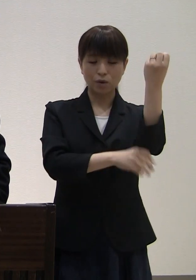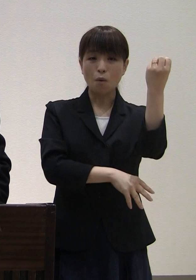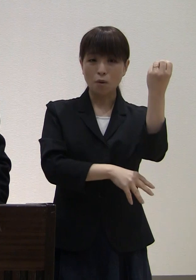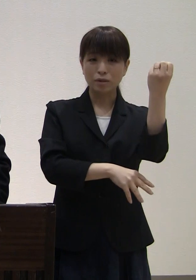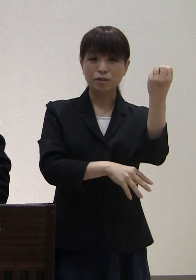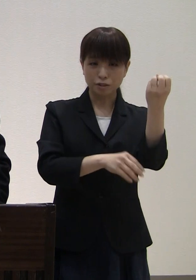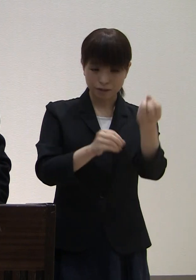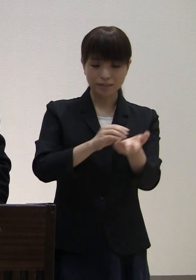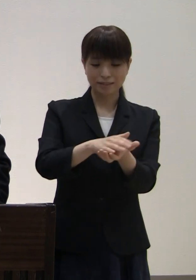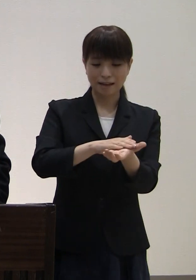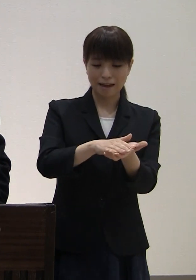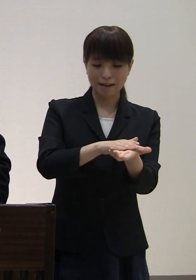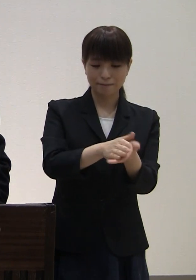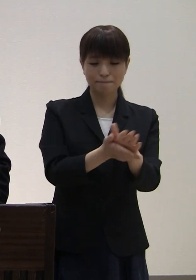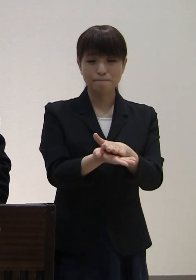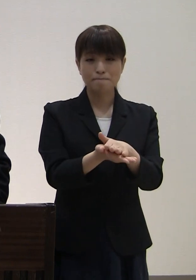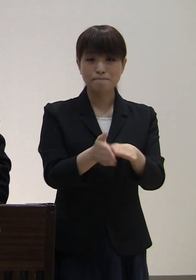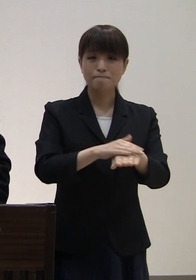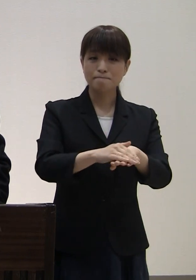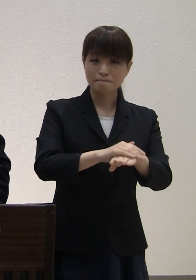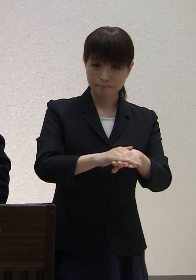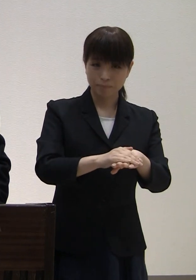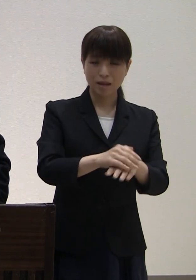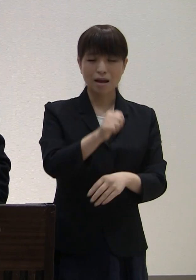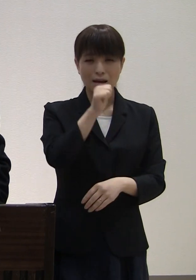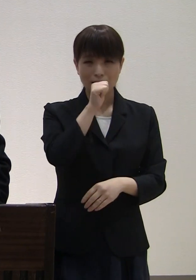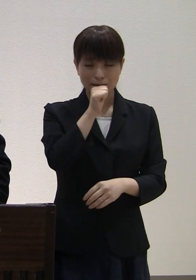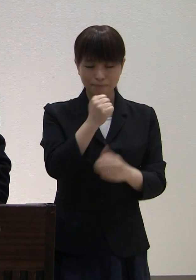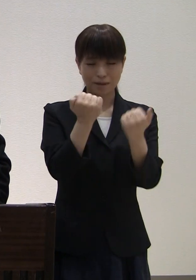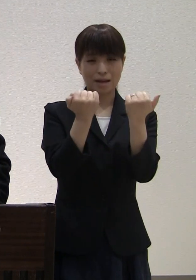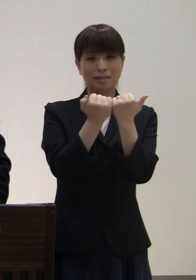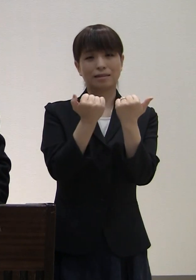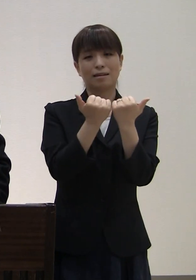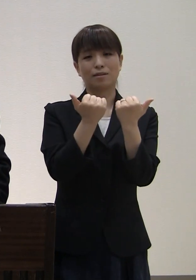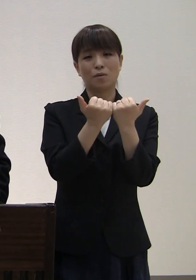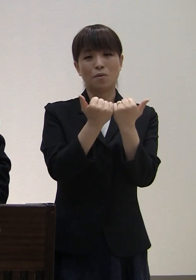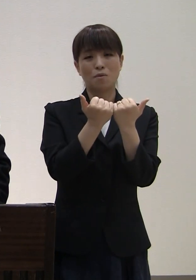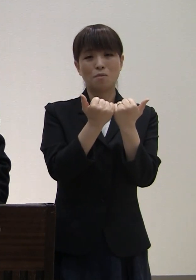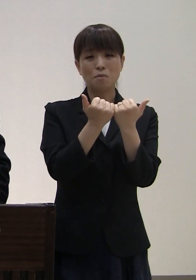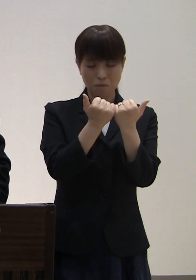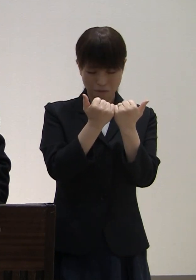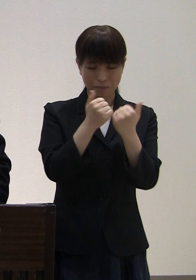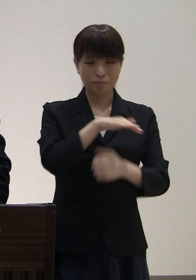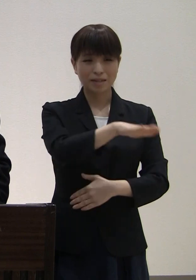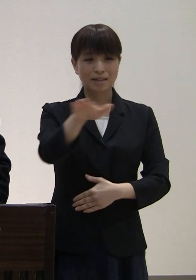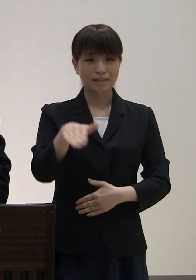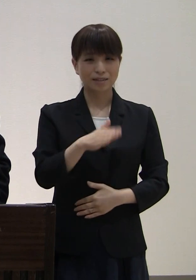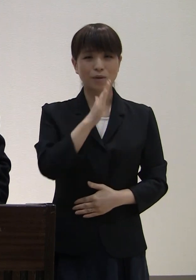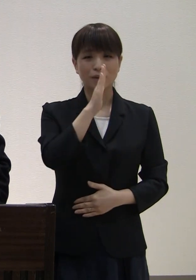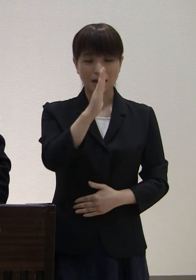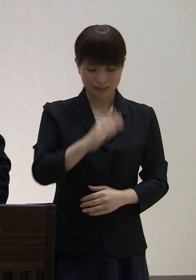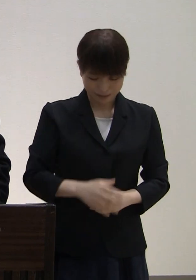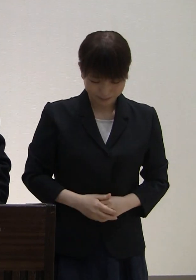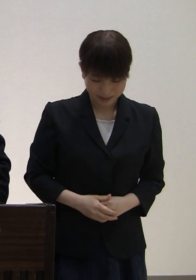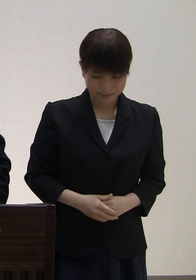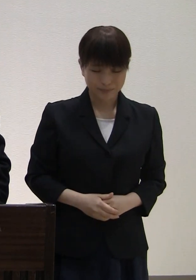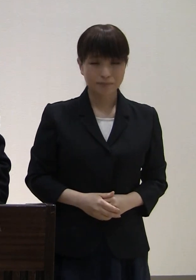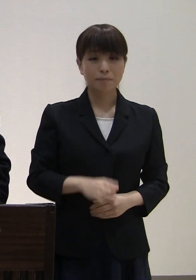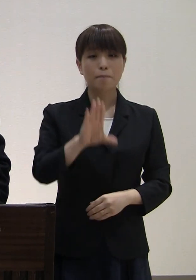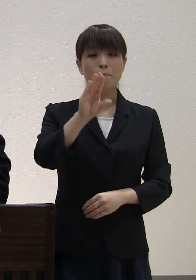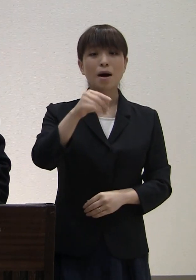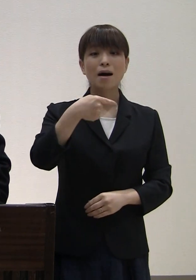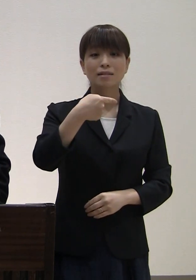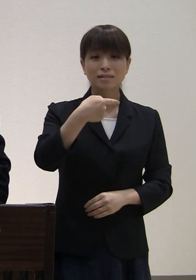鹸等による手洗い、咳エチケットの励行を重ねてお願い申し上げます。万が